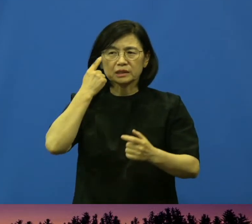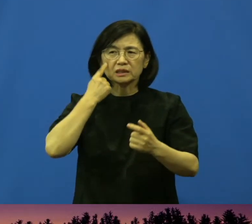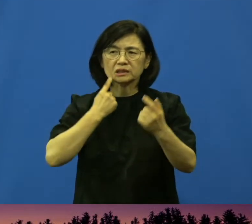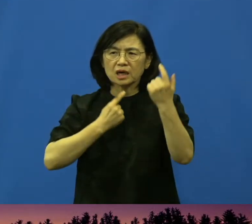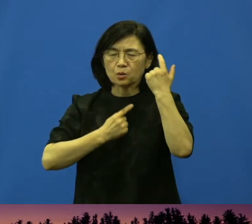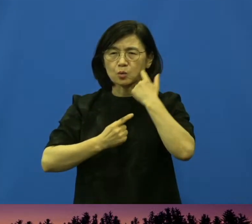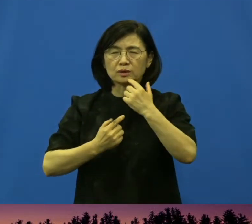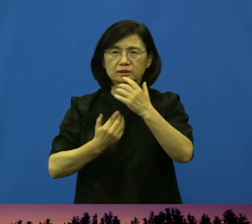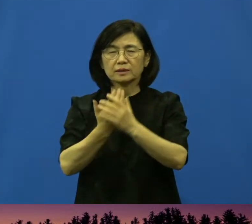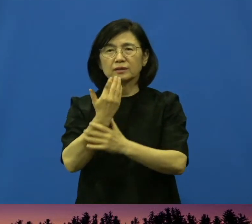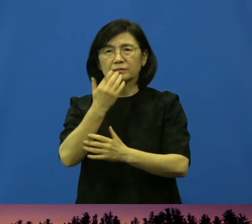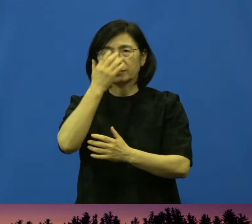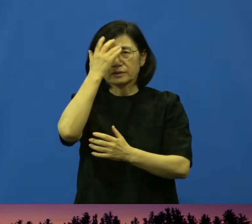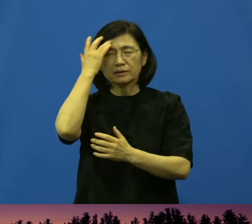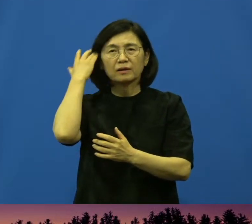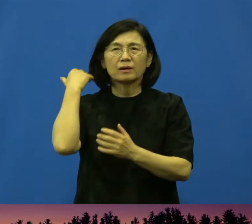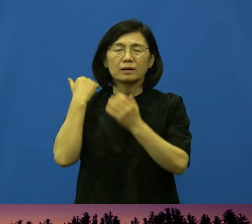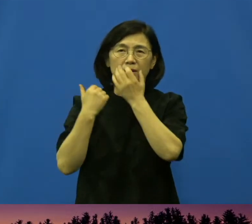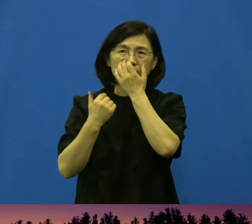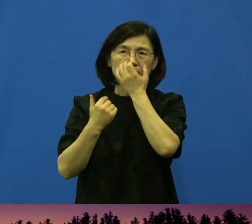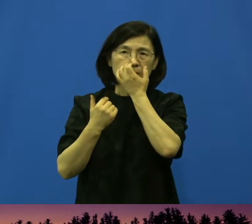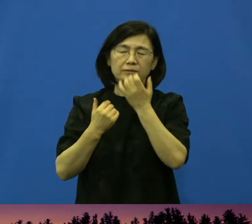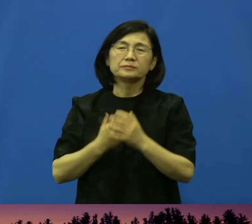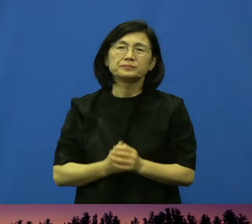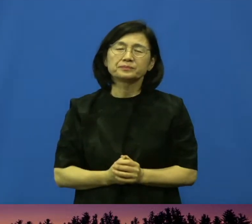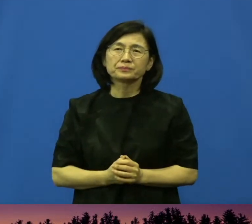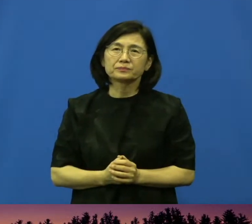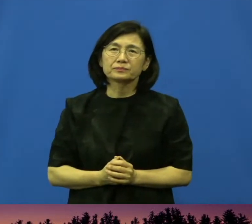모든 송두리째 다 흔들리는 거죠, 그때는.